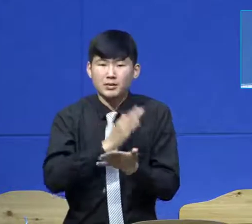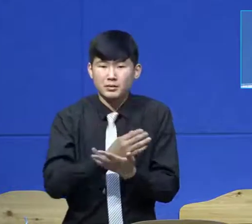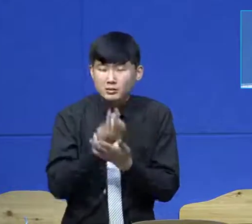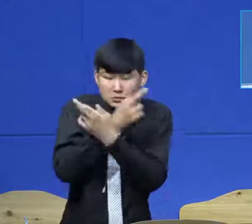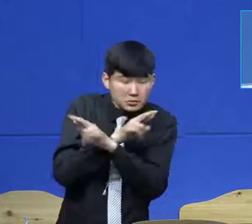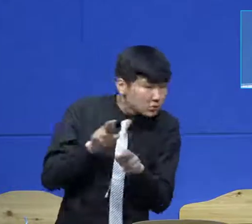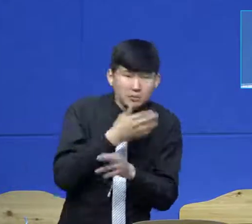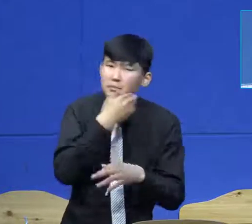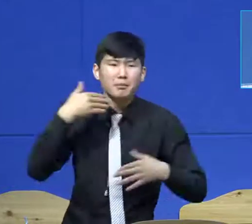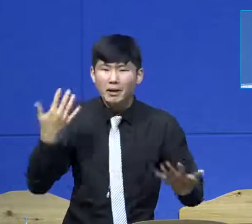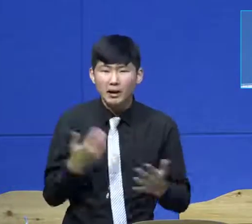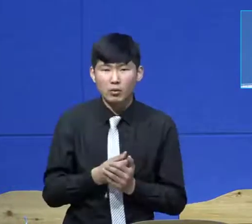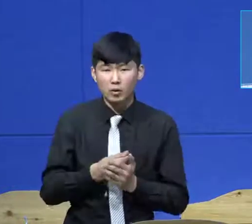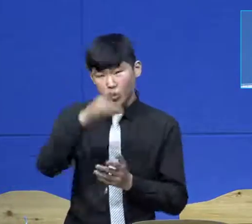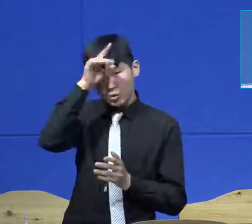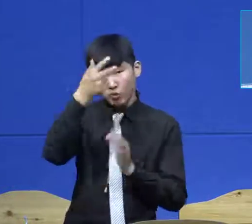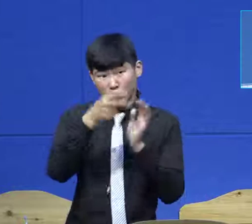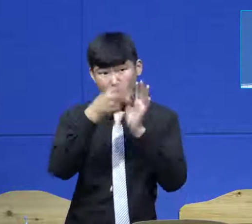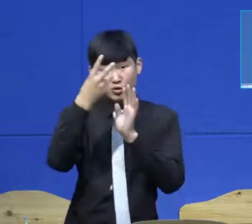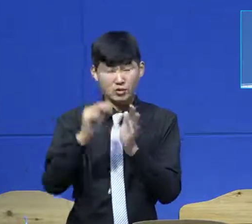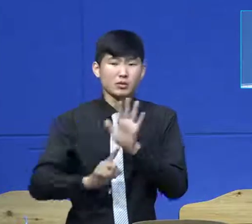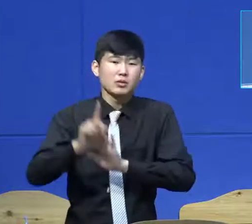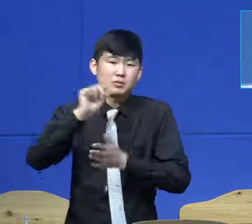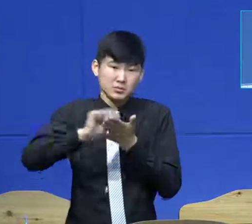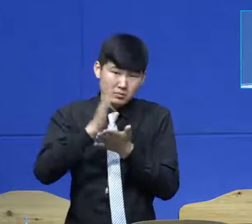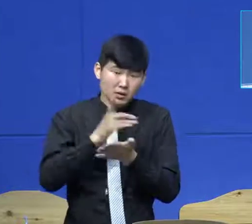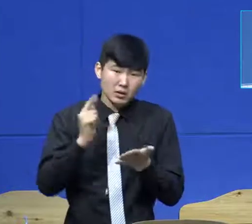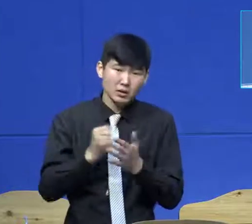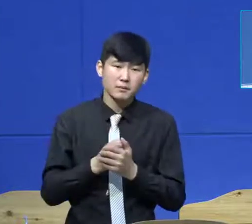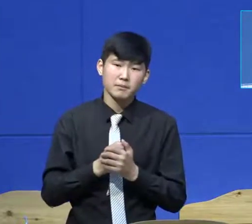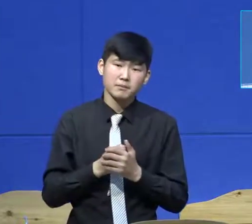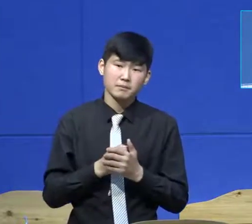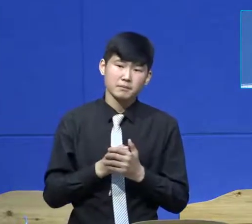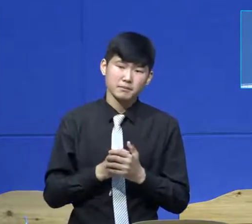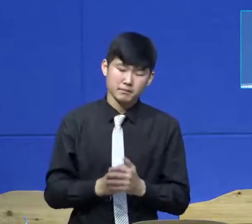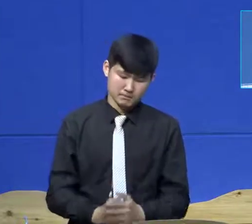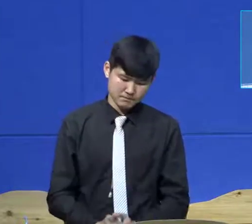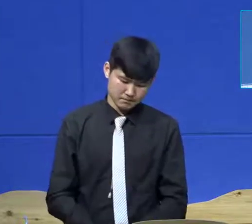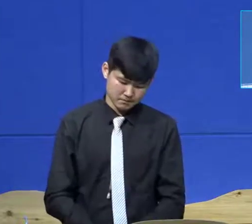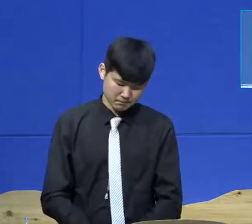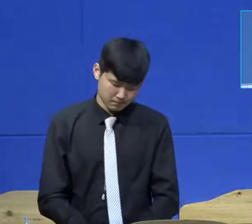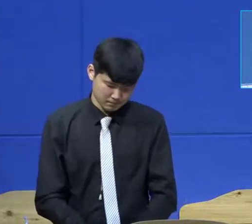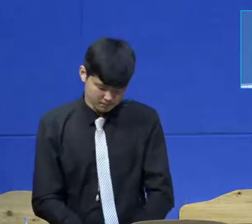байхгүй. Ром 3:20-с ахуулаад гарч байгаа. Ишлэлдээ тэгж гарч байгаа.